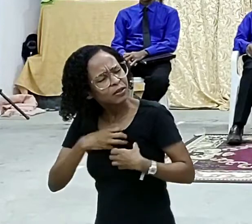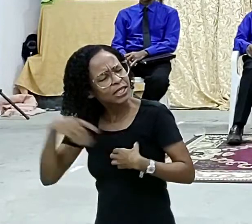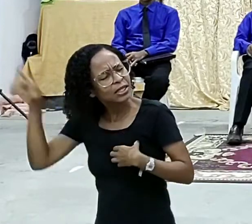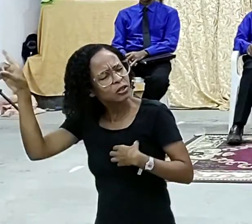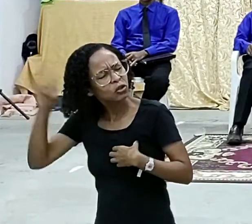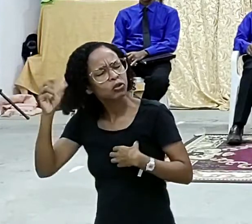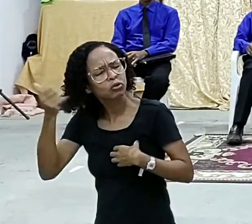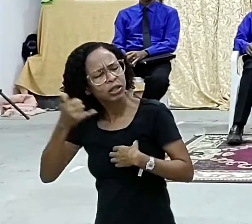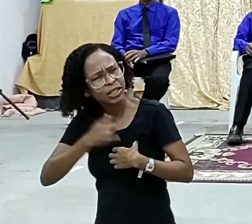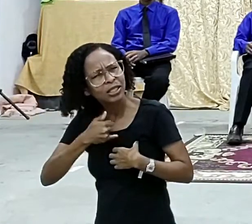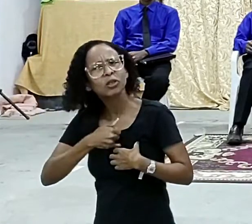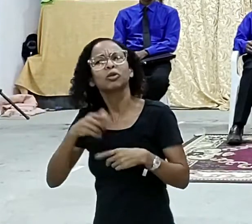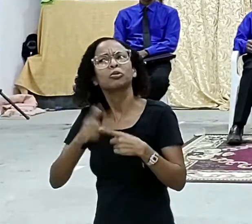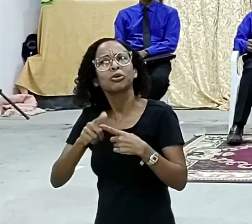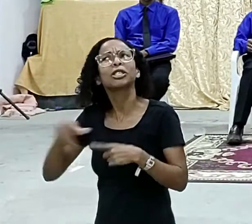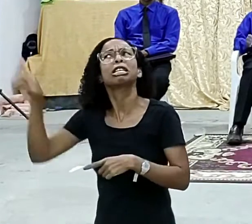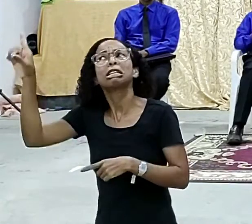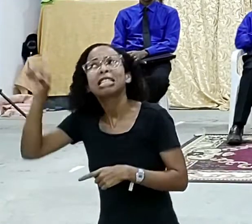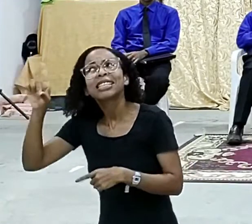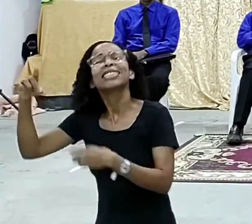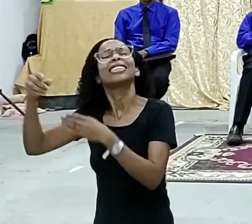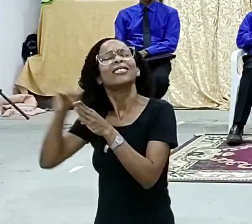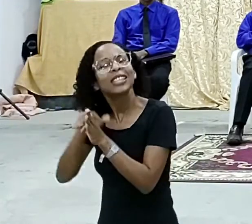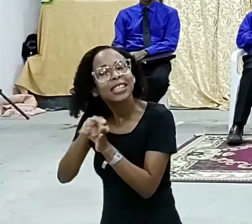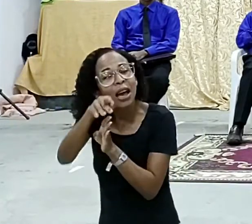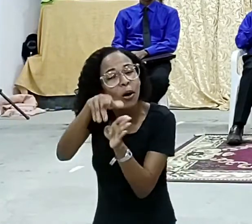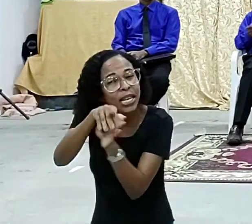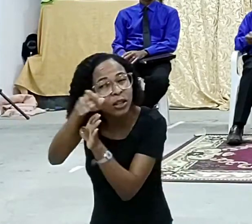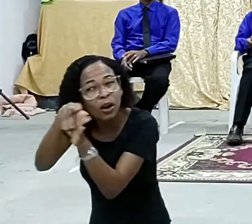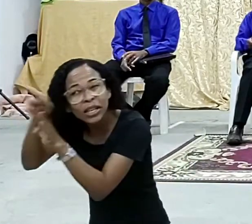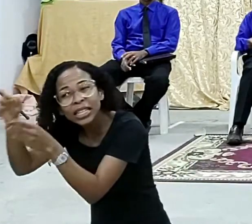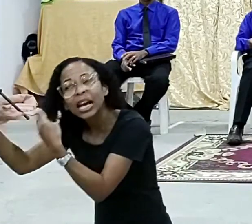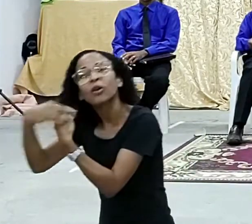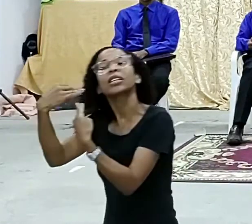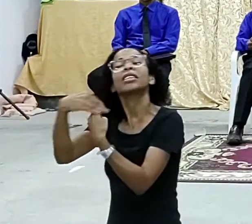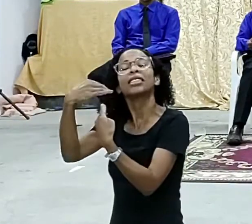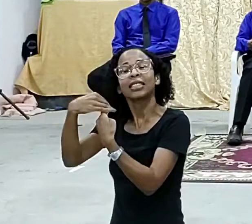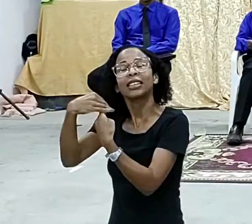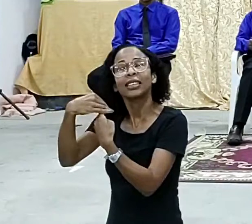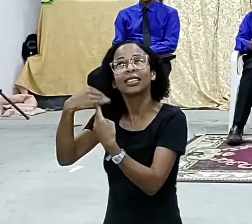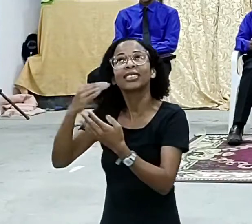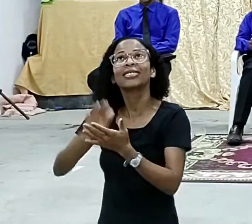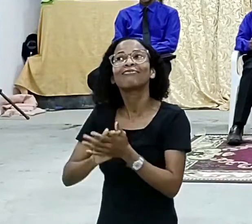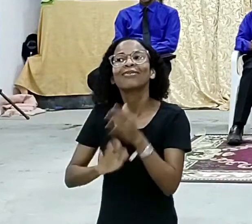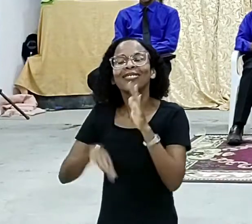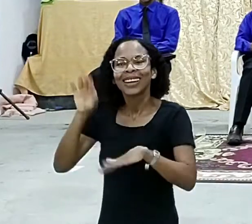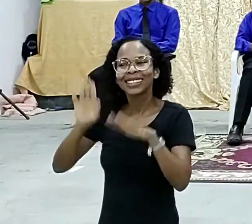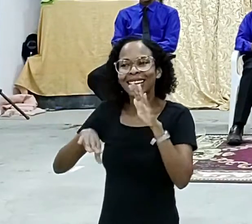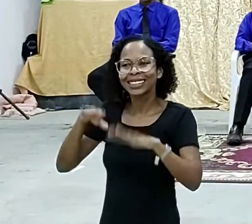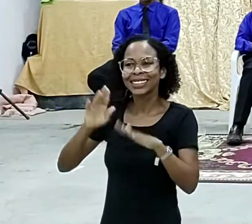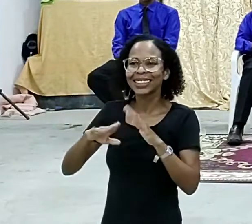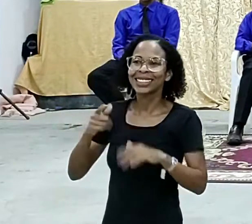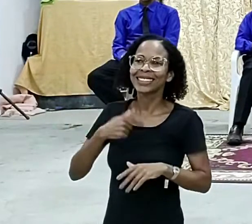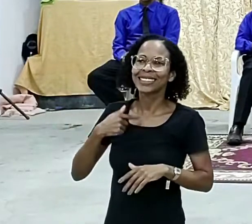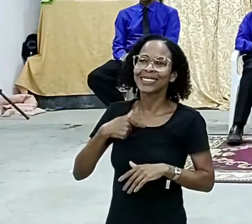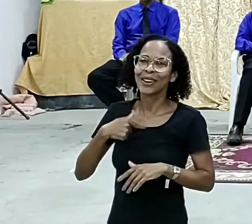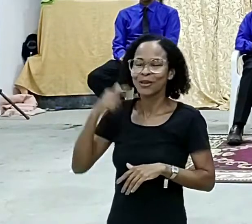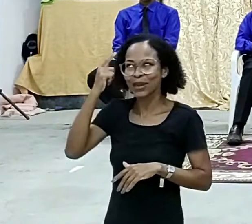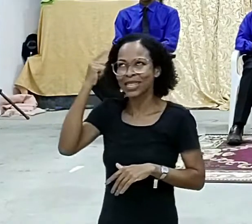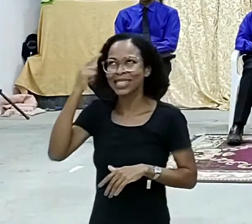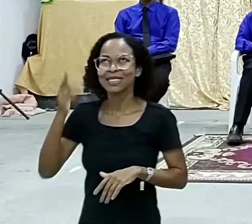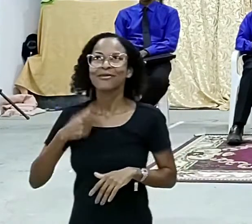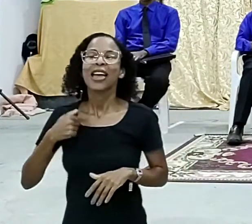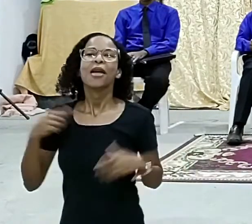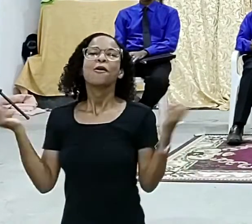Pois Deus, Ele quer nos conduzir a cada dia, mas muitas das vezes tentamos conduzir